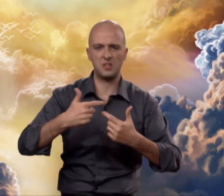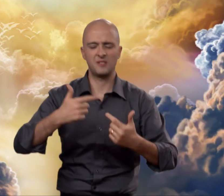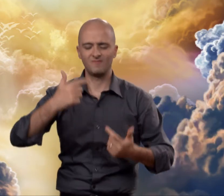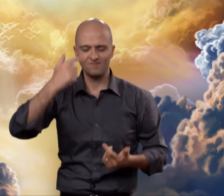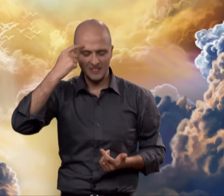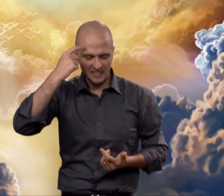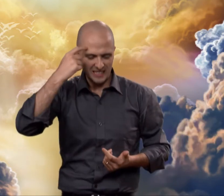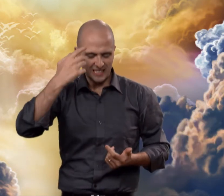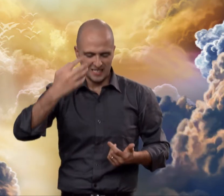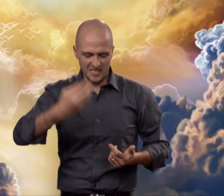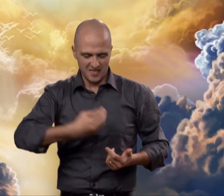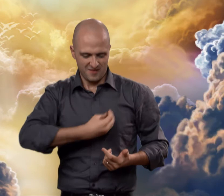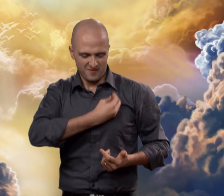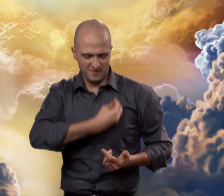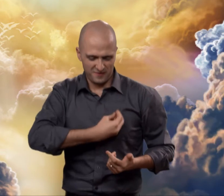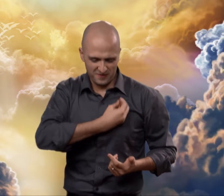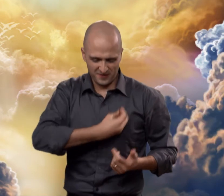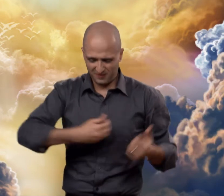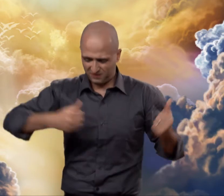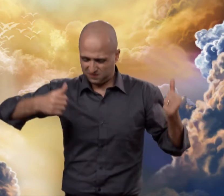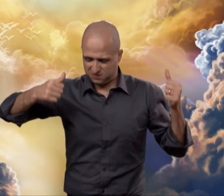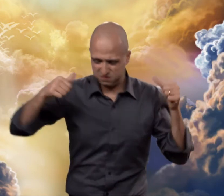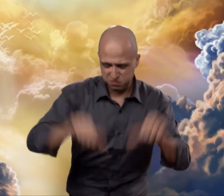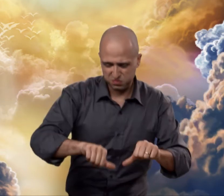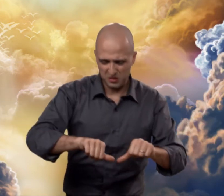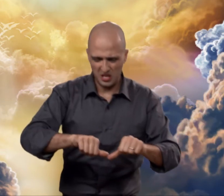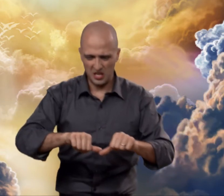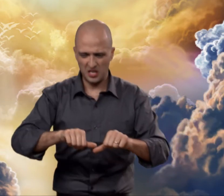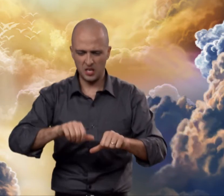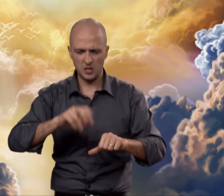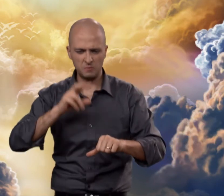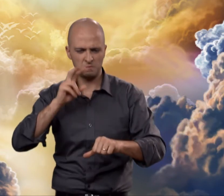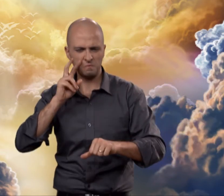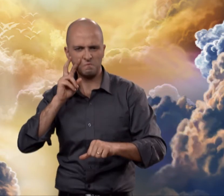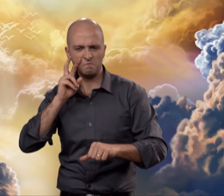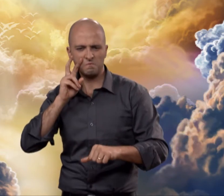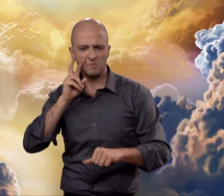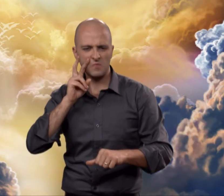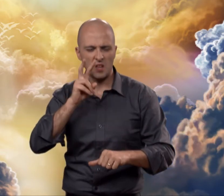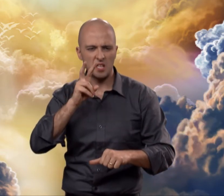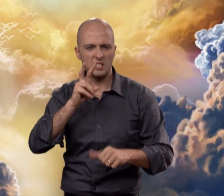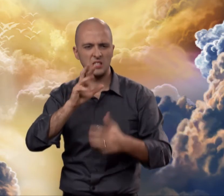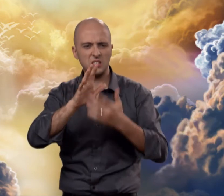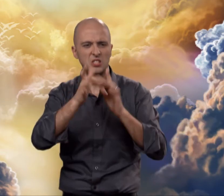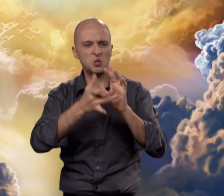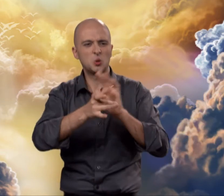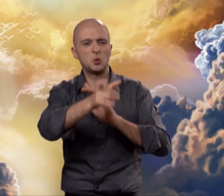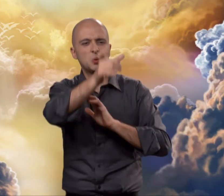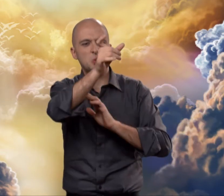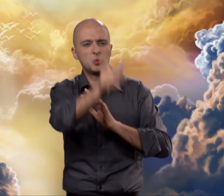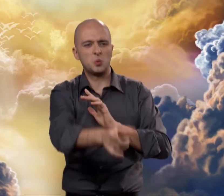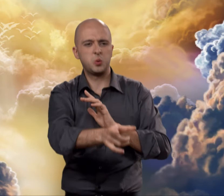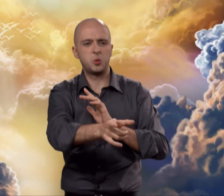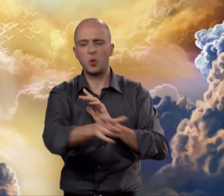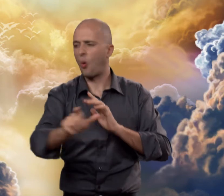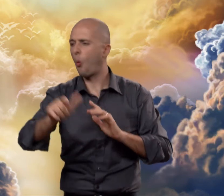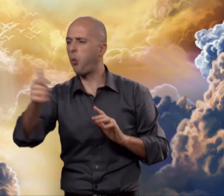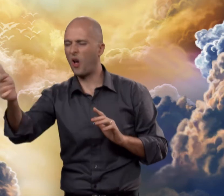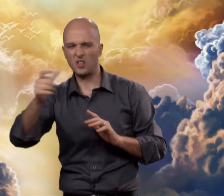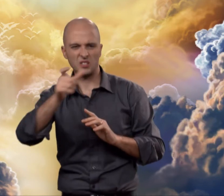salvação. Com nossa mente finita, podemos entender de forma muito superficial a vergonha e a glória, a